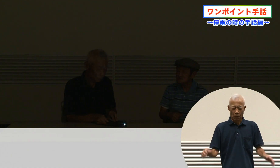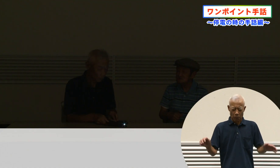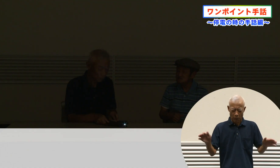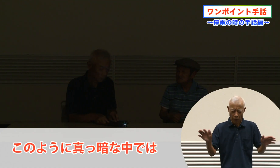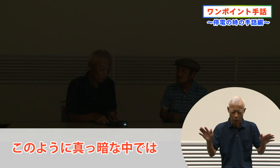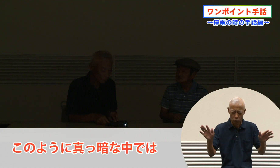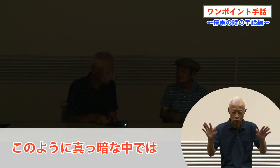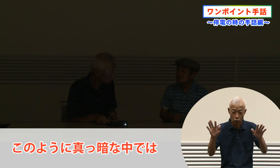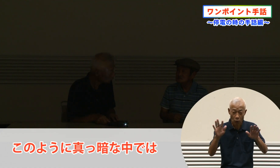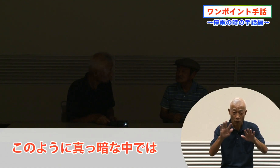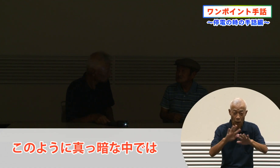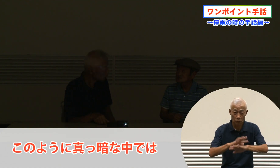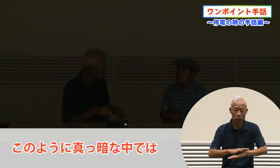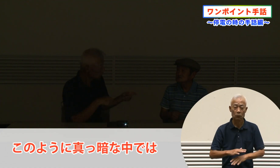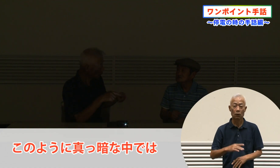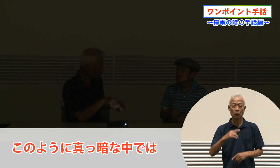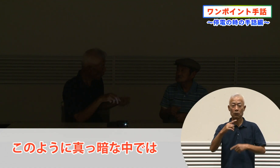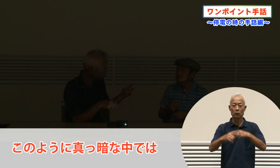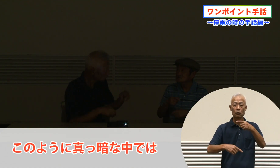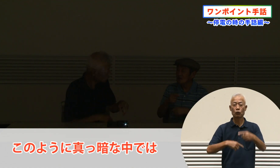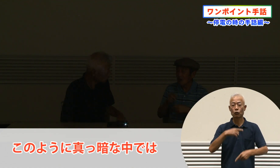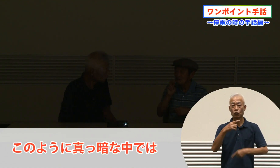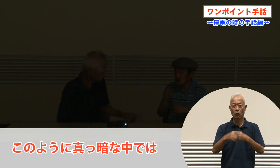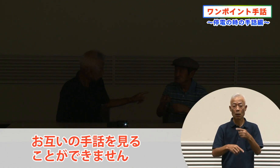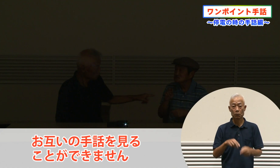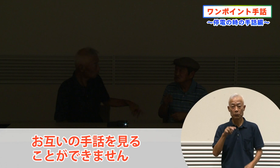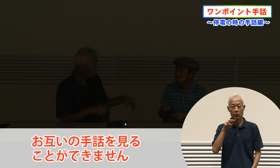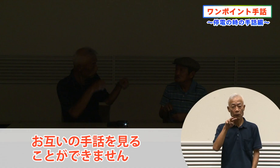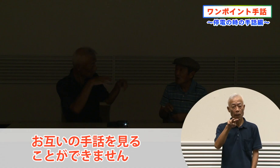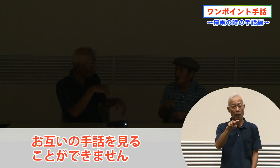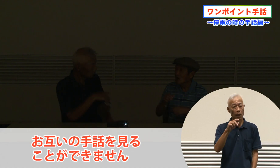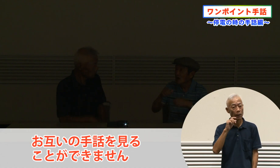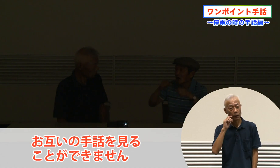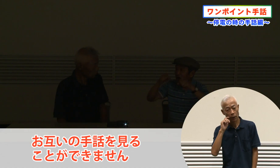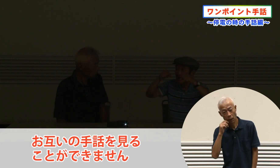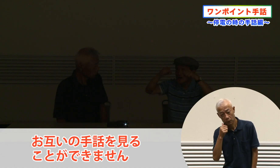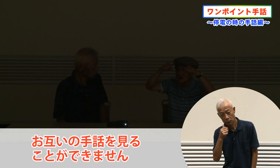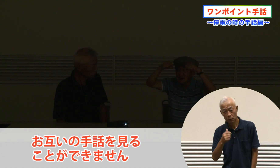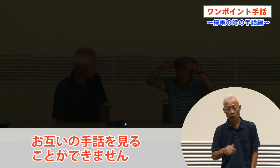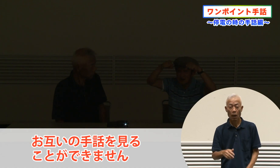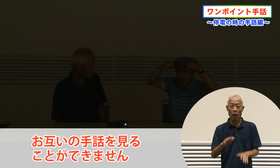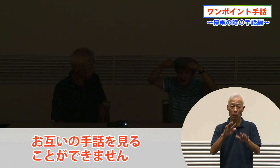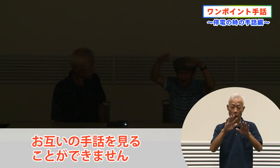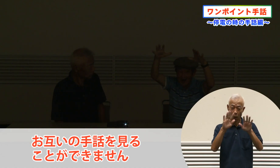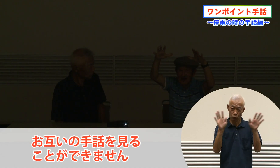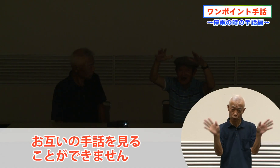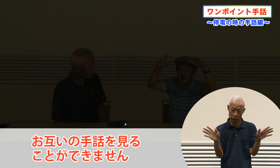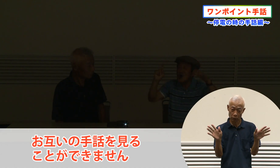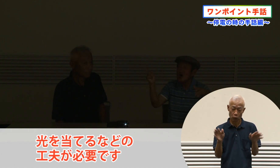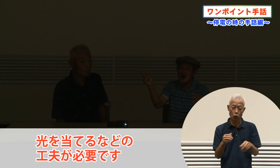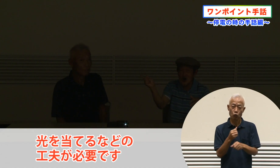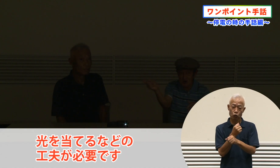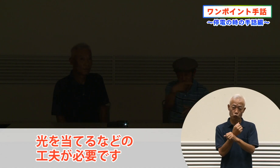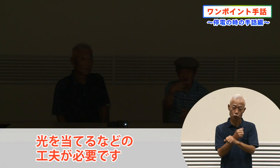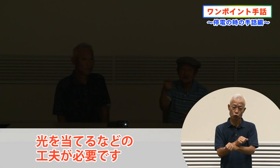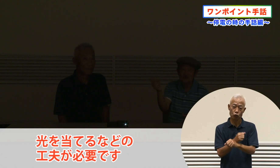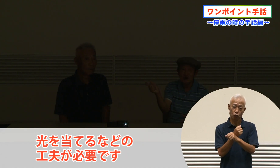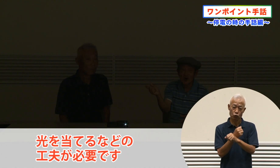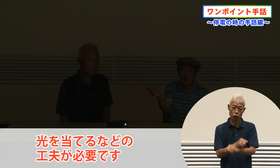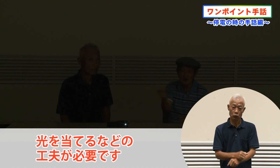このように、真っ暗な中ではお互いの手話を見ることができません。光を当てるなどの